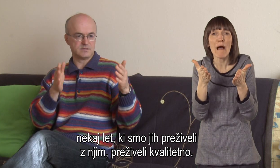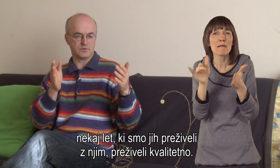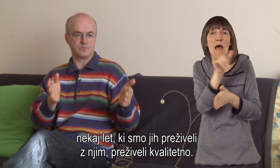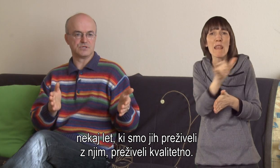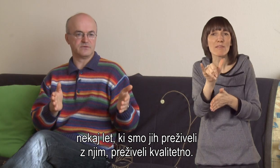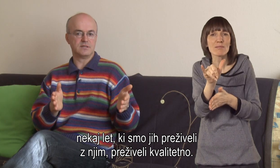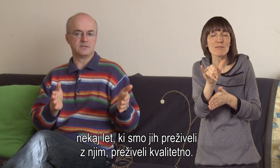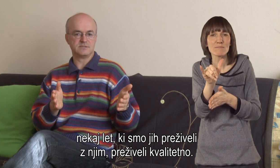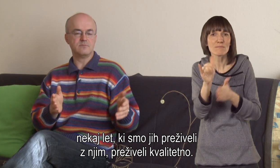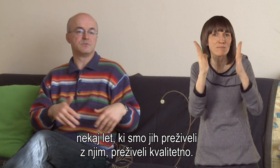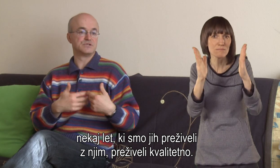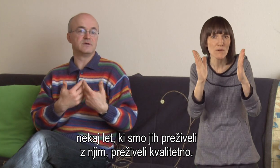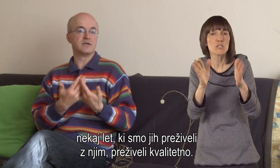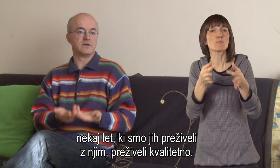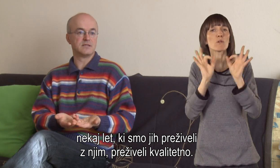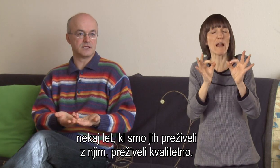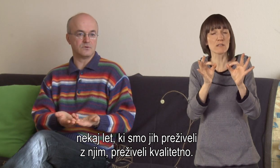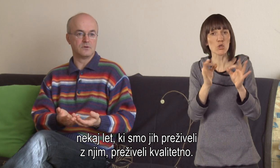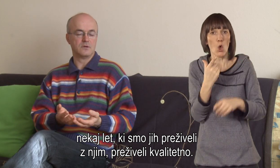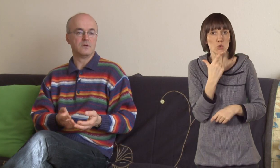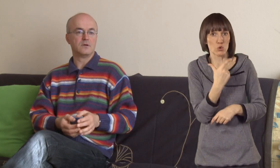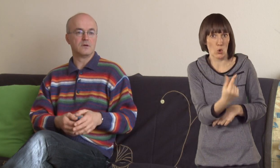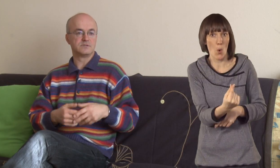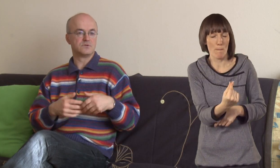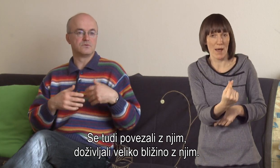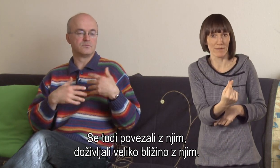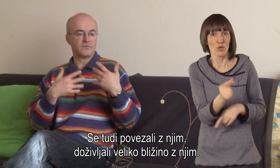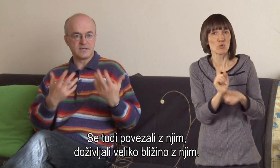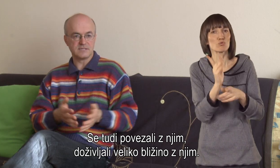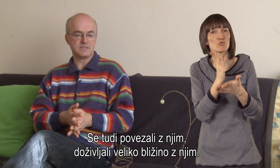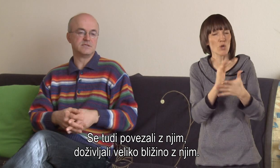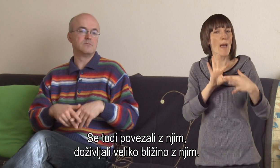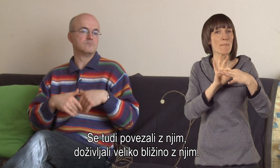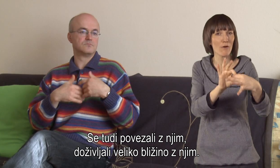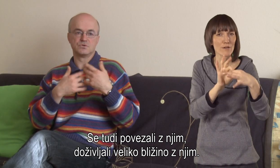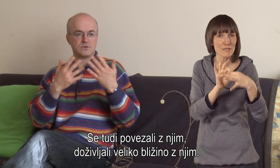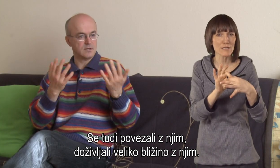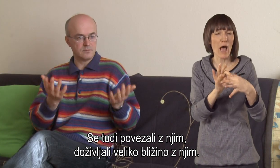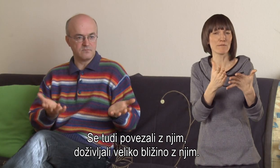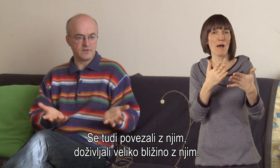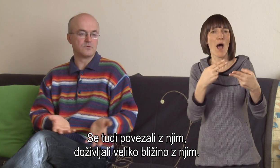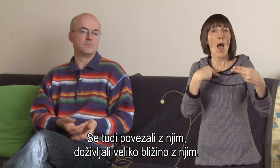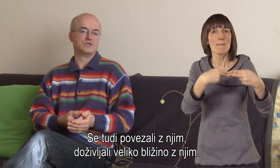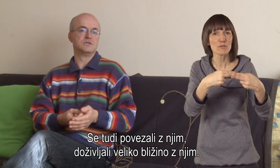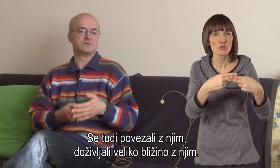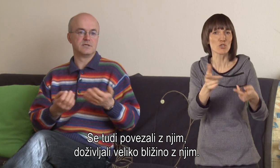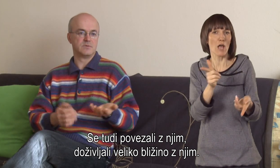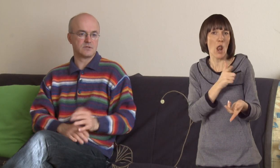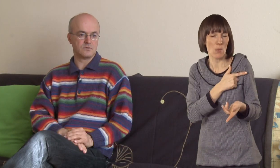smo preživeli z njim, preživeli kvalitetno. Se tudi povezali z njim, doživljali veliko bližino z njim in tako